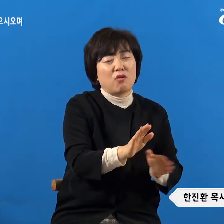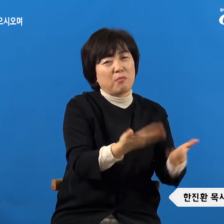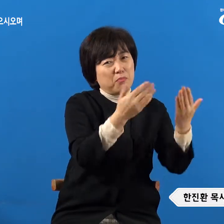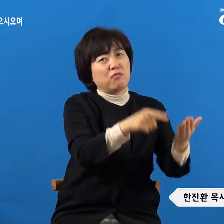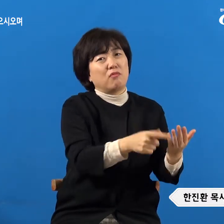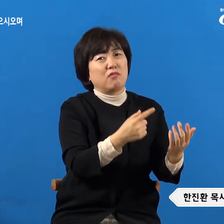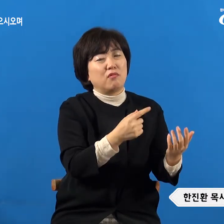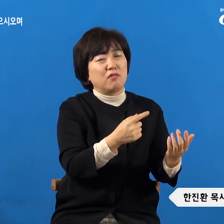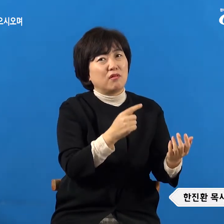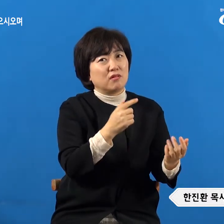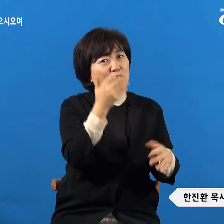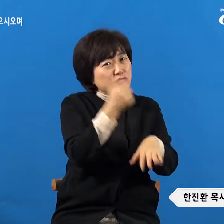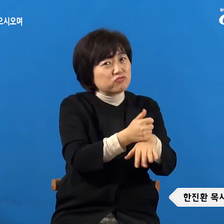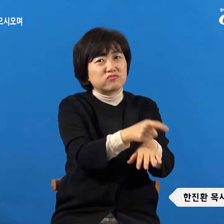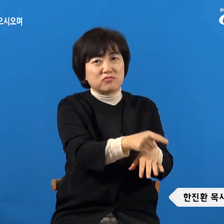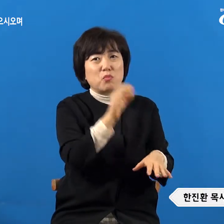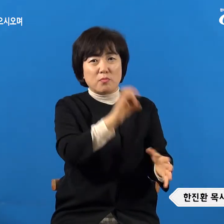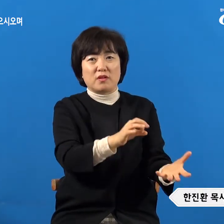것 같습니다.